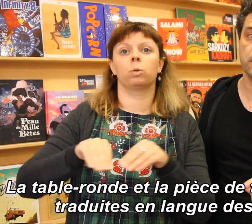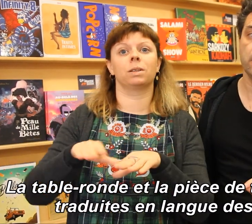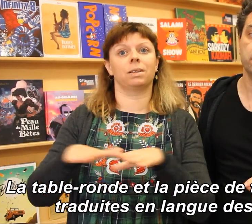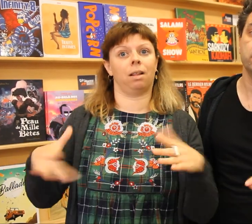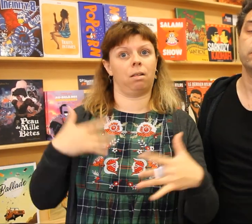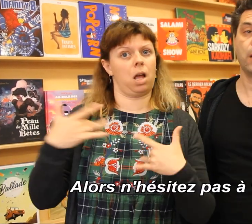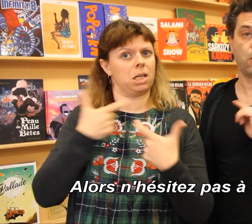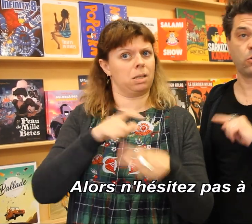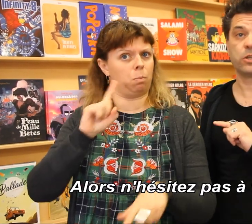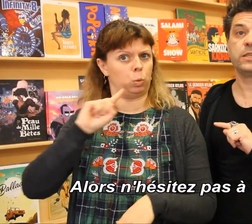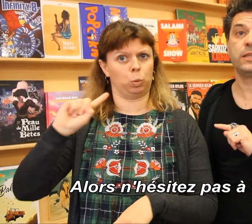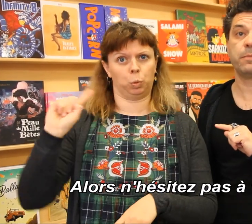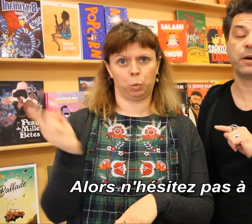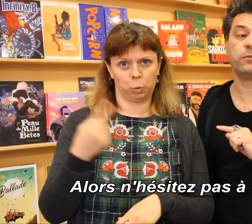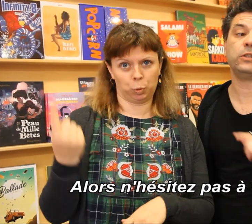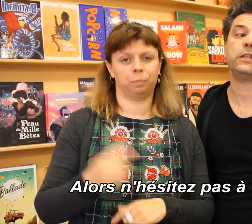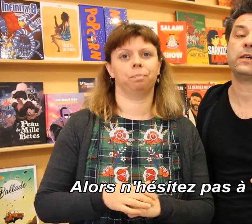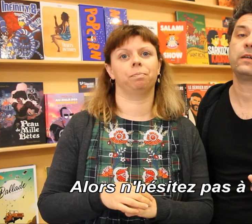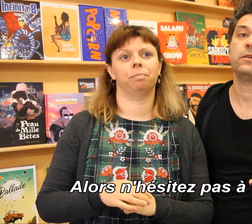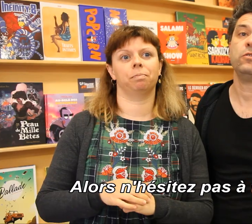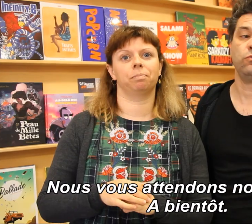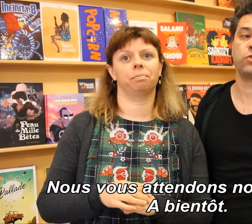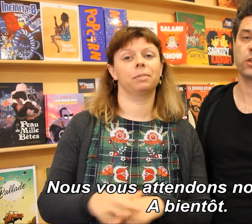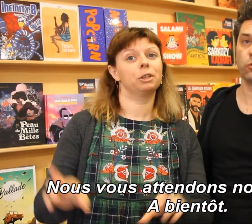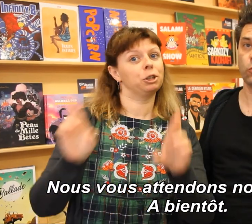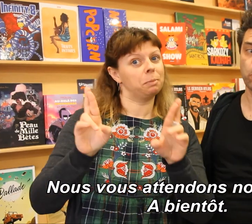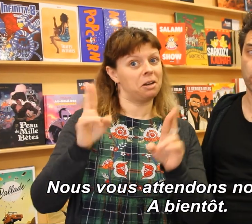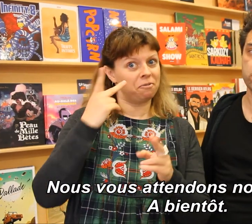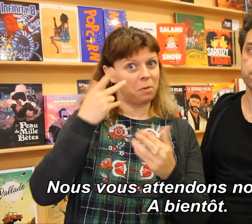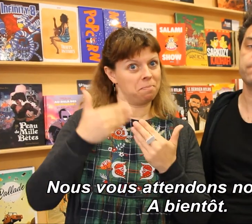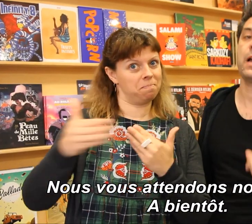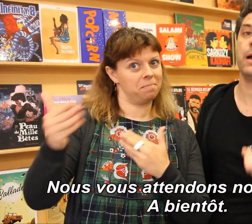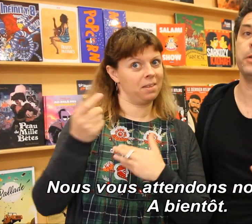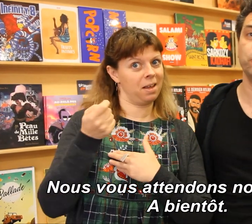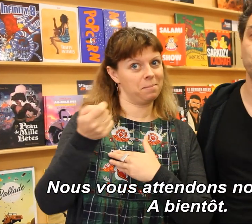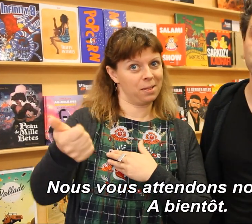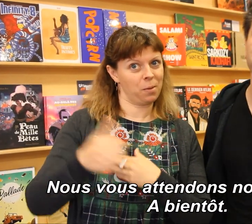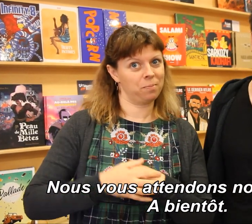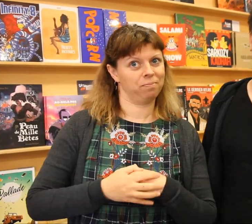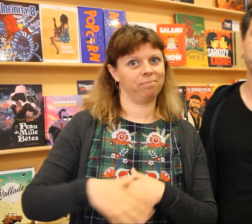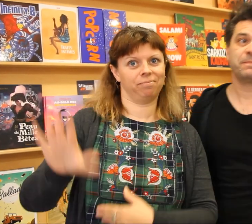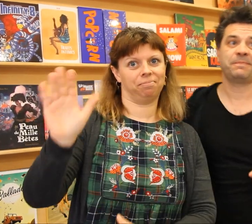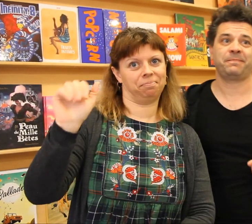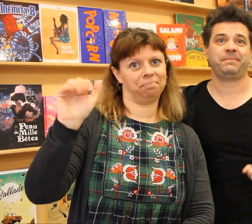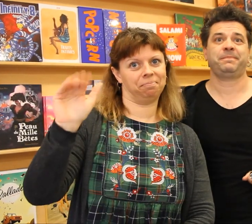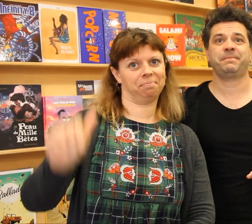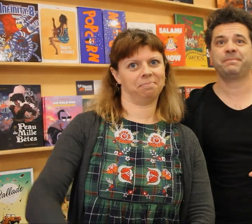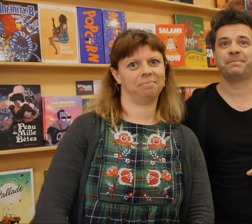des signes, alors n'hésitez pas à venir. Nous vous attendons nombreux. À bientôt.